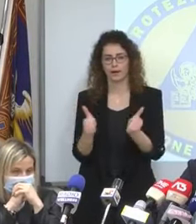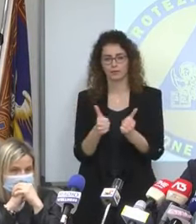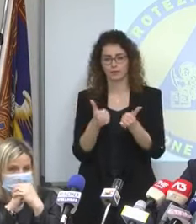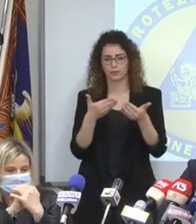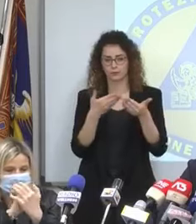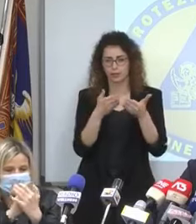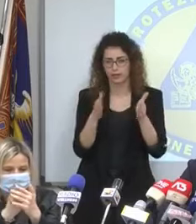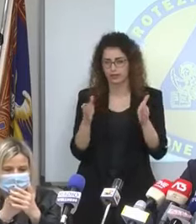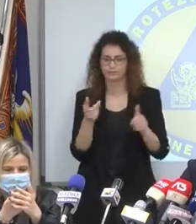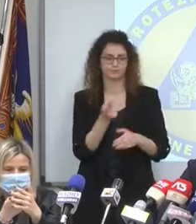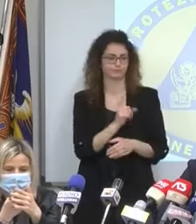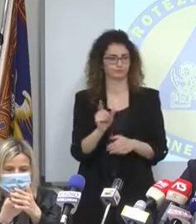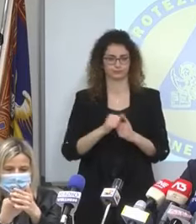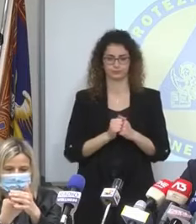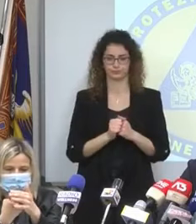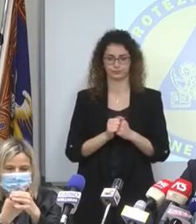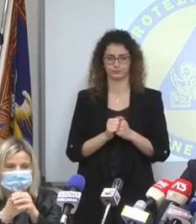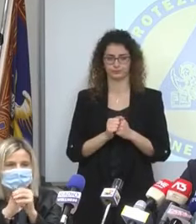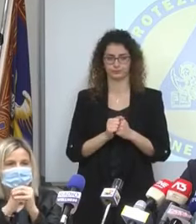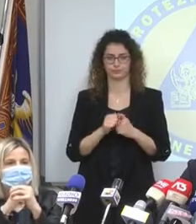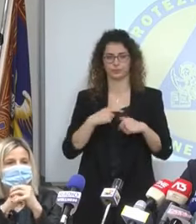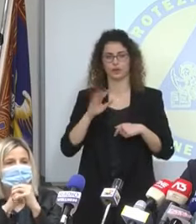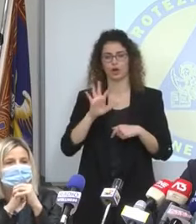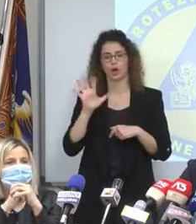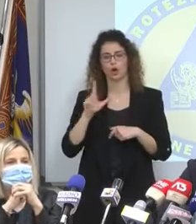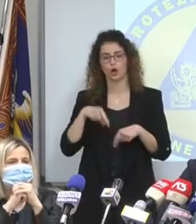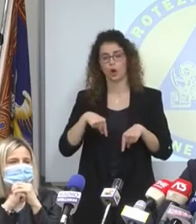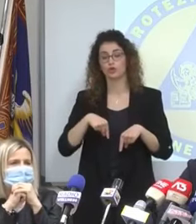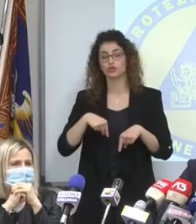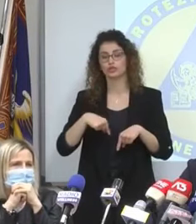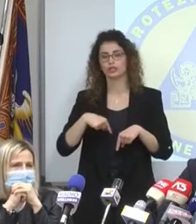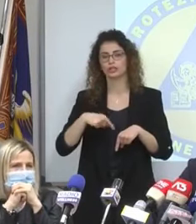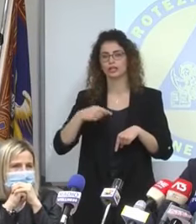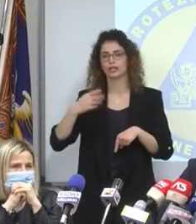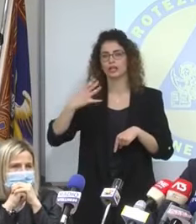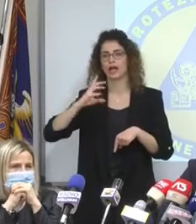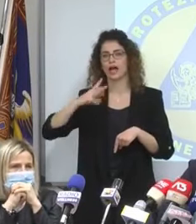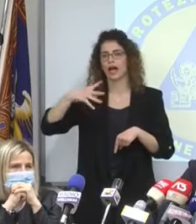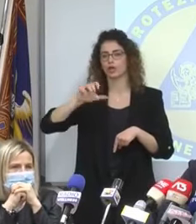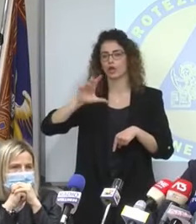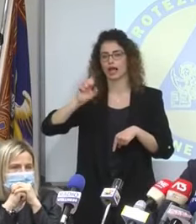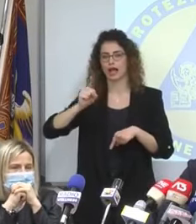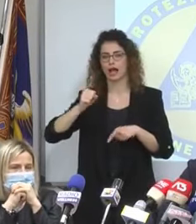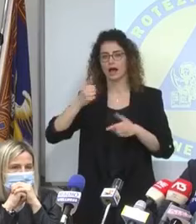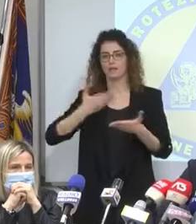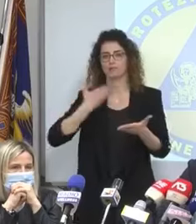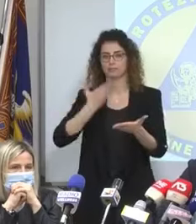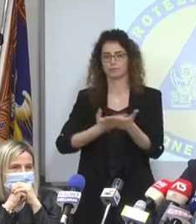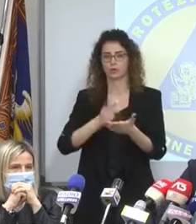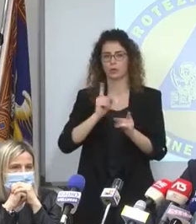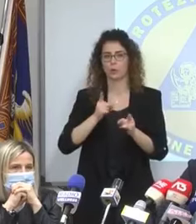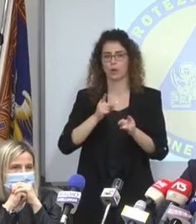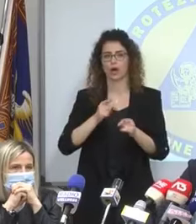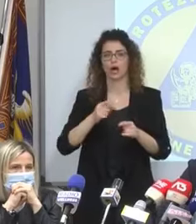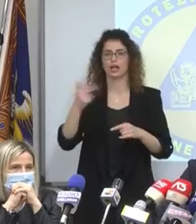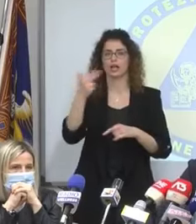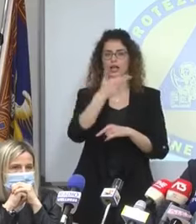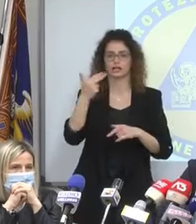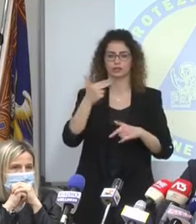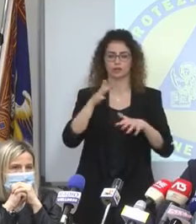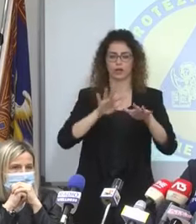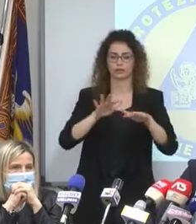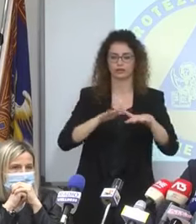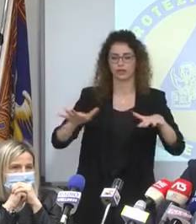aperture graduali? No. Per esempio, oggi l'immunologa Antonella Viola propone di cominciare dai luoghi all'aperto, cioè i ristoranti, per esempio, con i